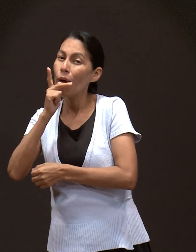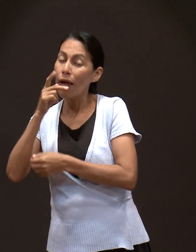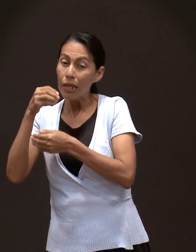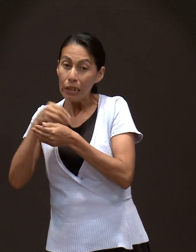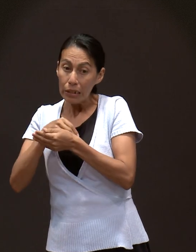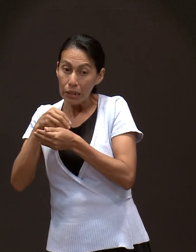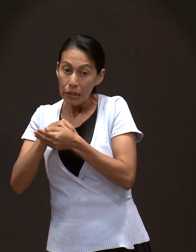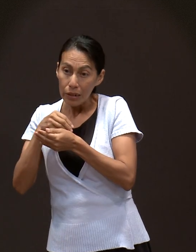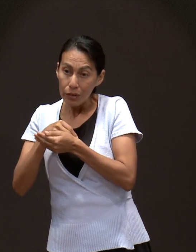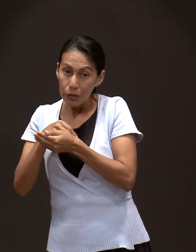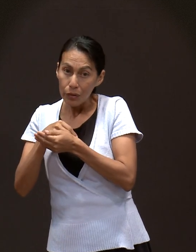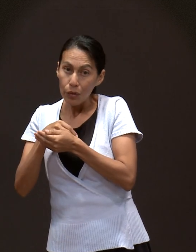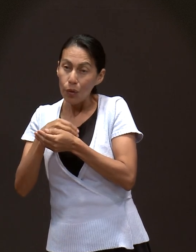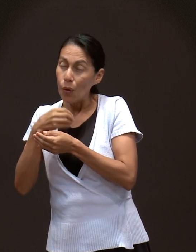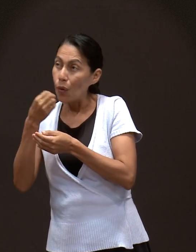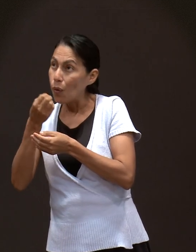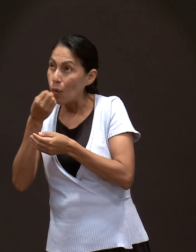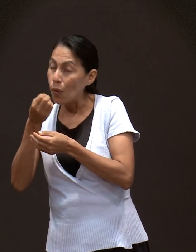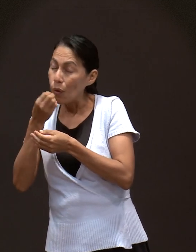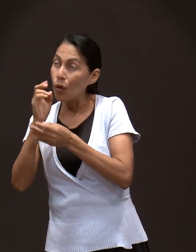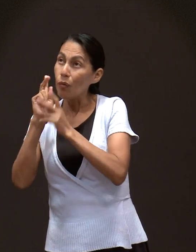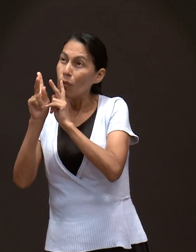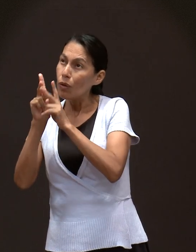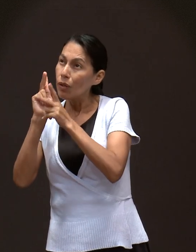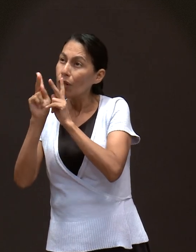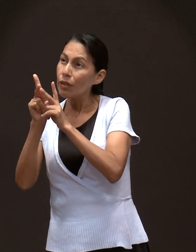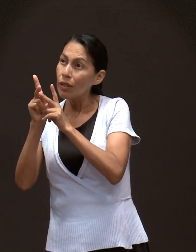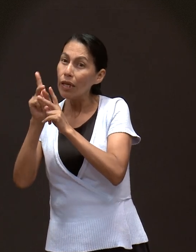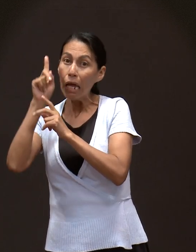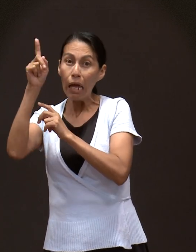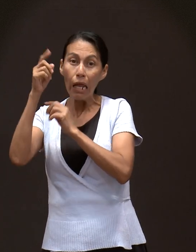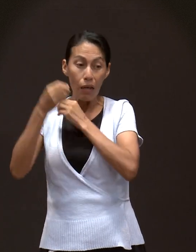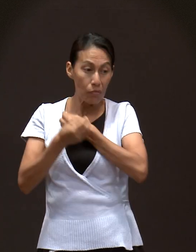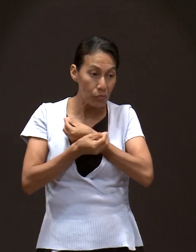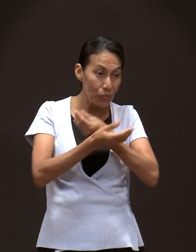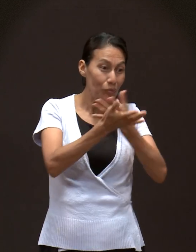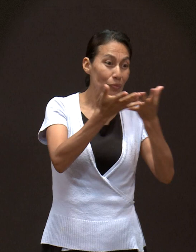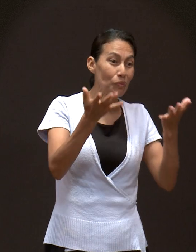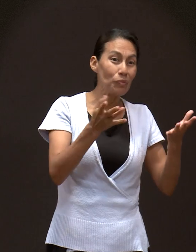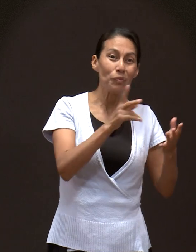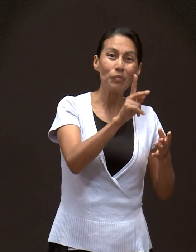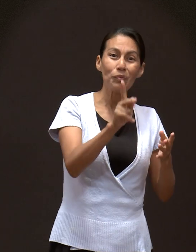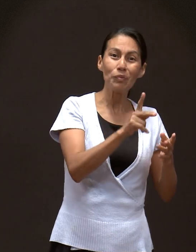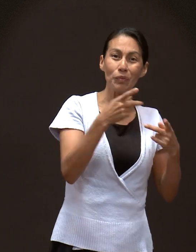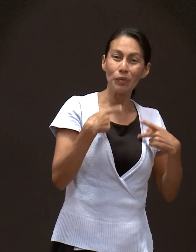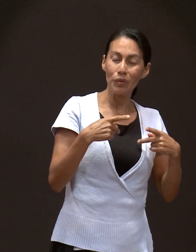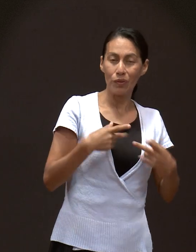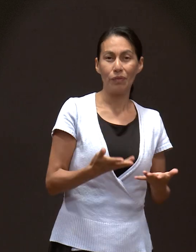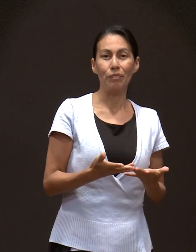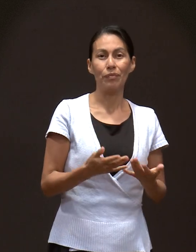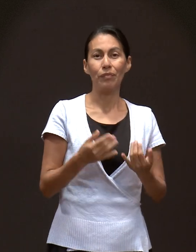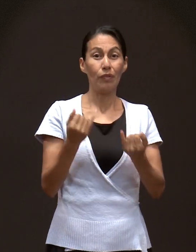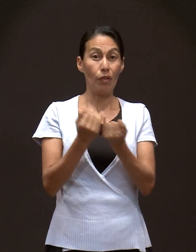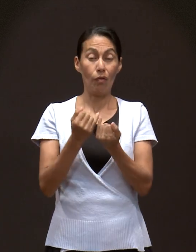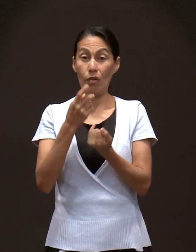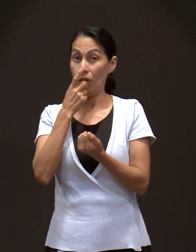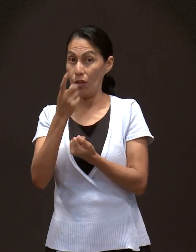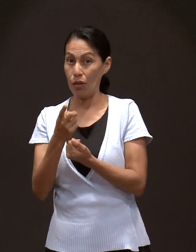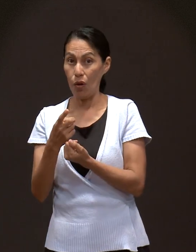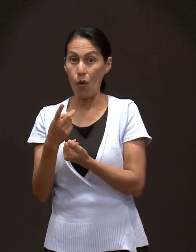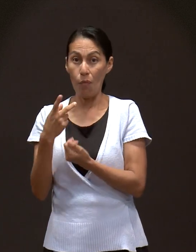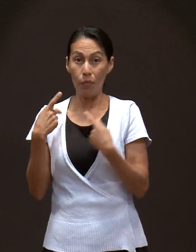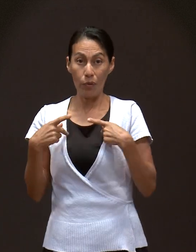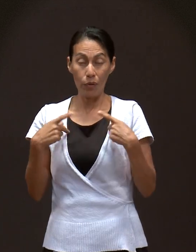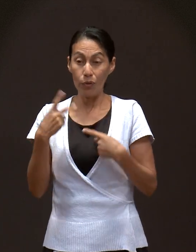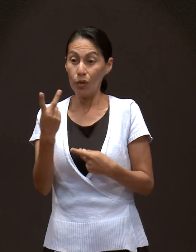Padre que ve en secreto les recompensaría en público. Además, dijo que si dos se ponen de acuerdo